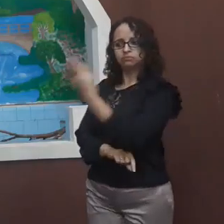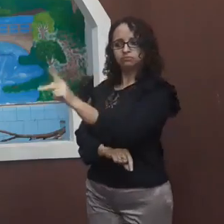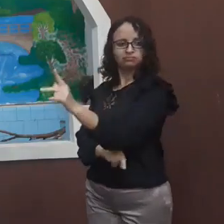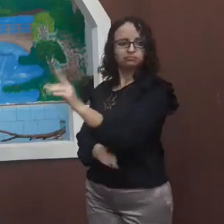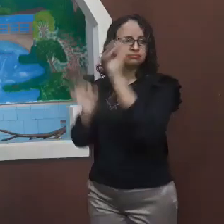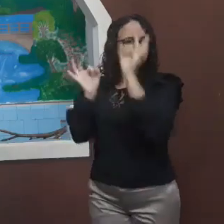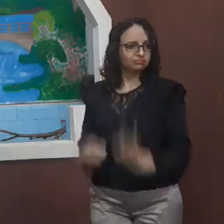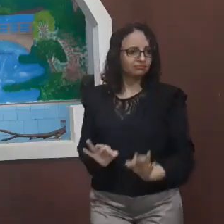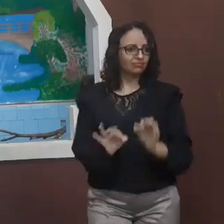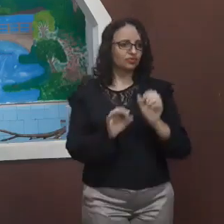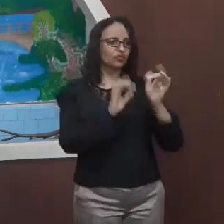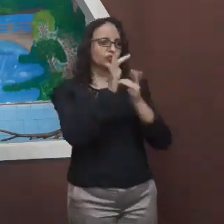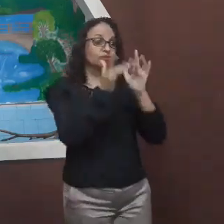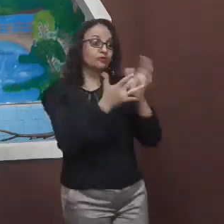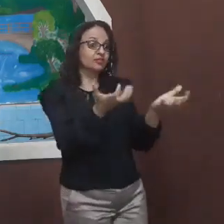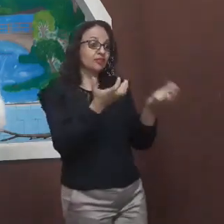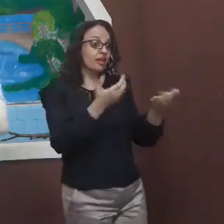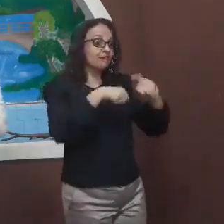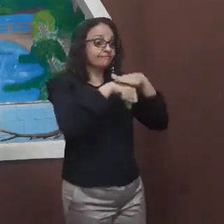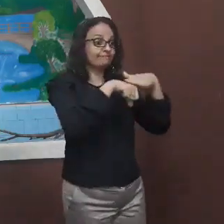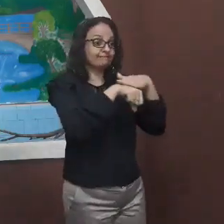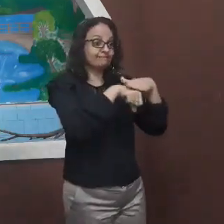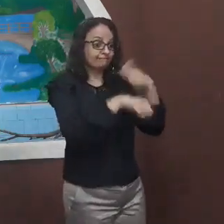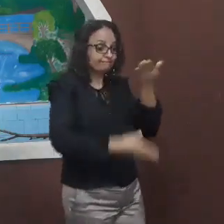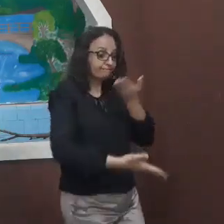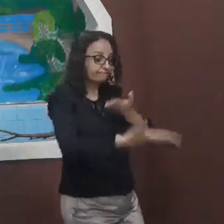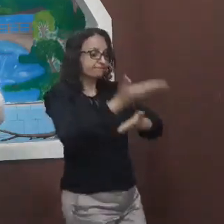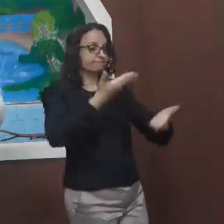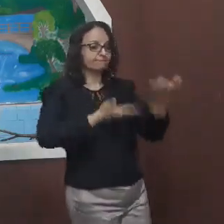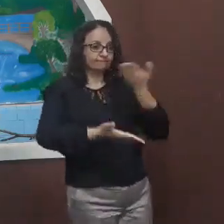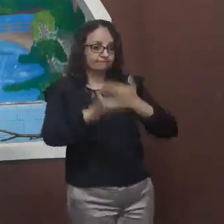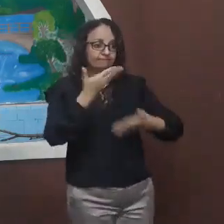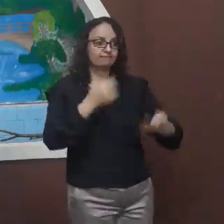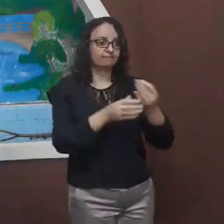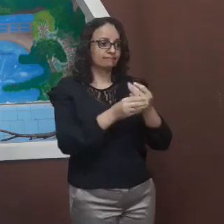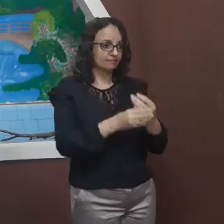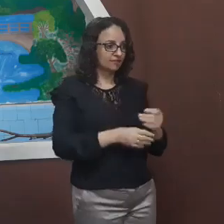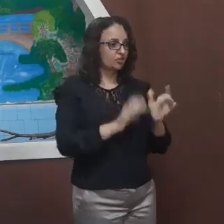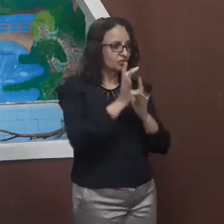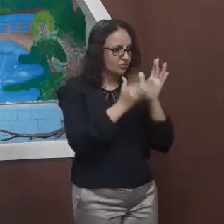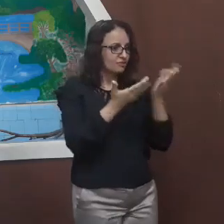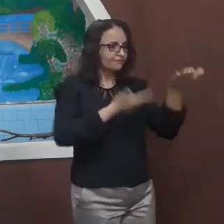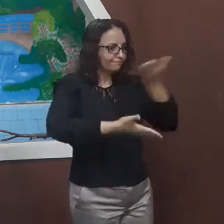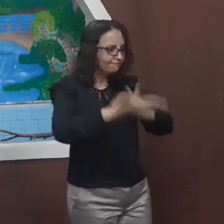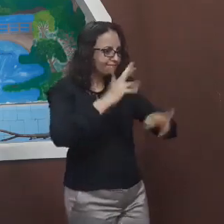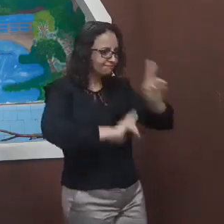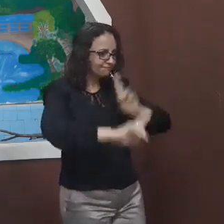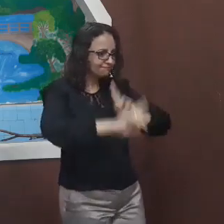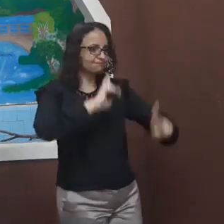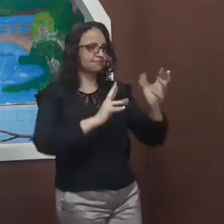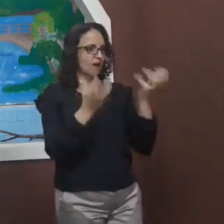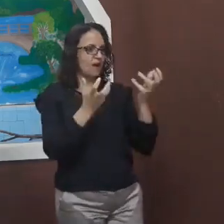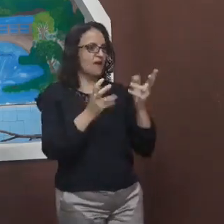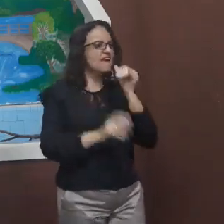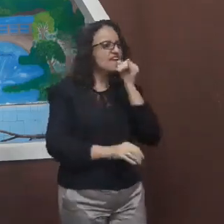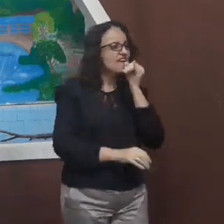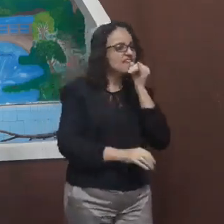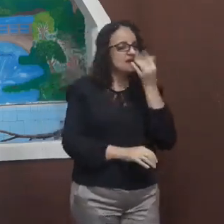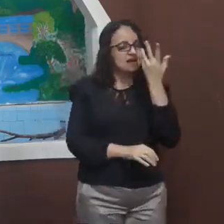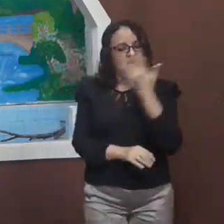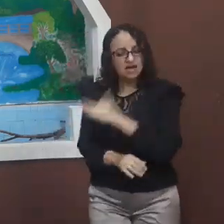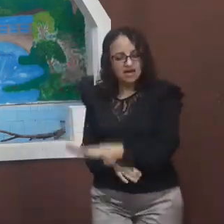por aquela questão que é mais própria do ser humano. Nós sabemos que quando uma criança vai para a escola, a